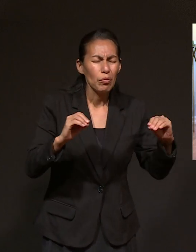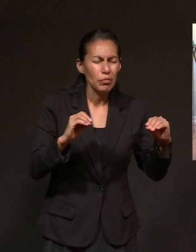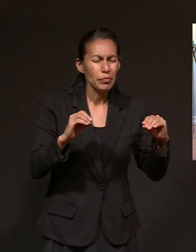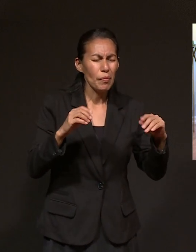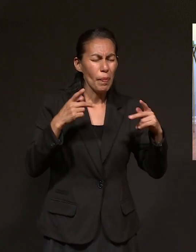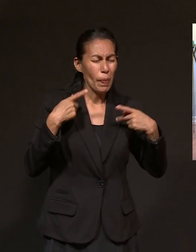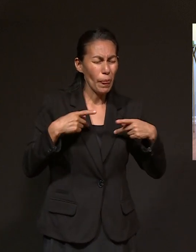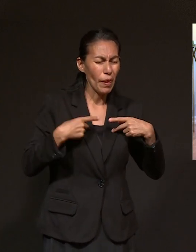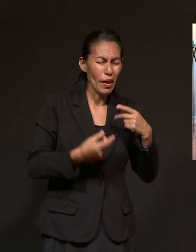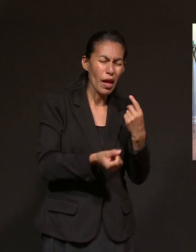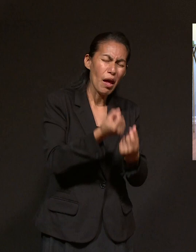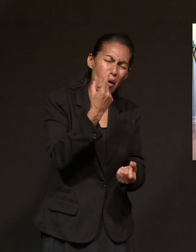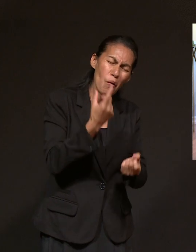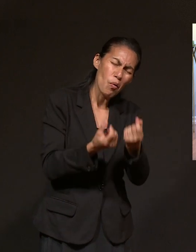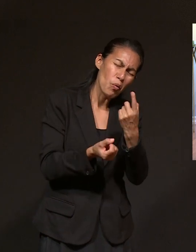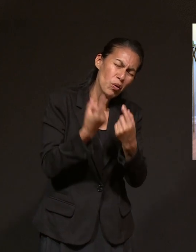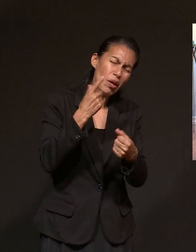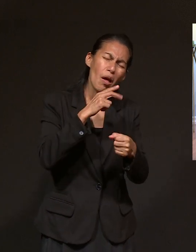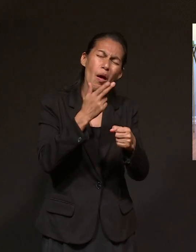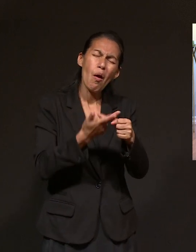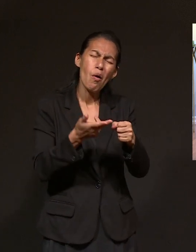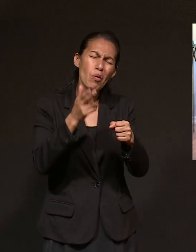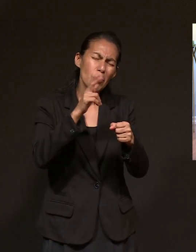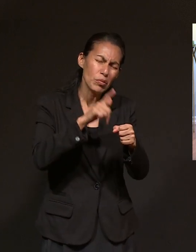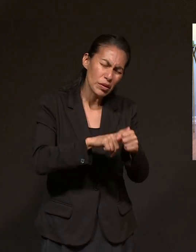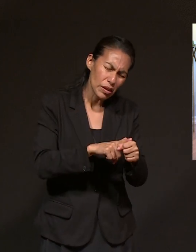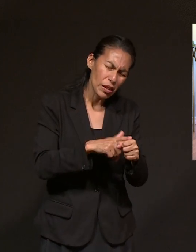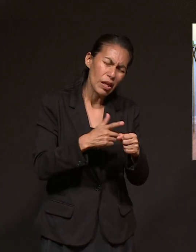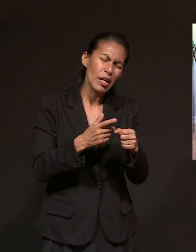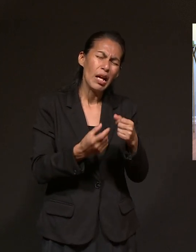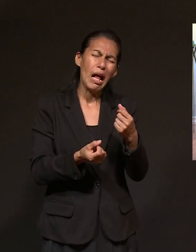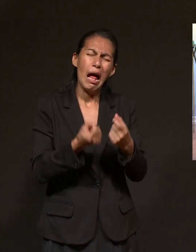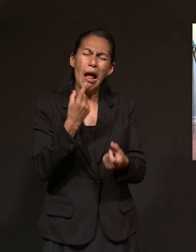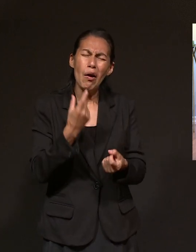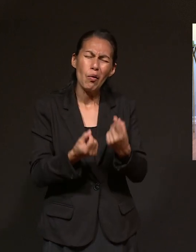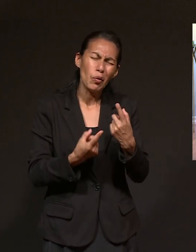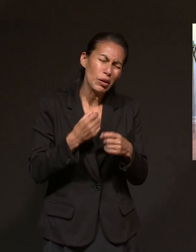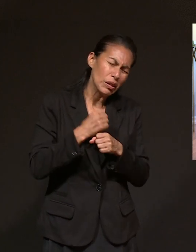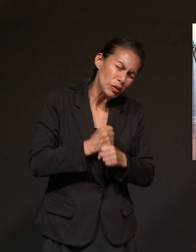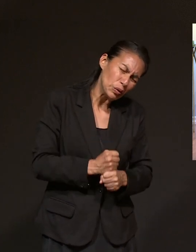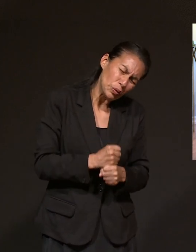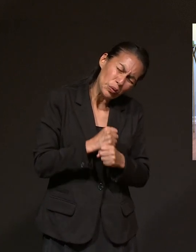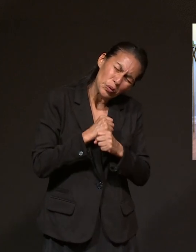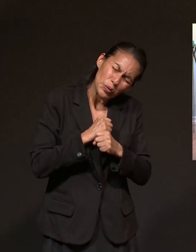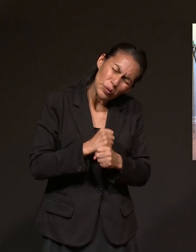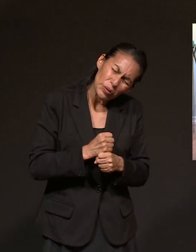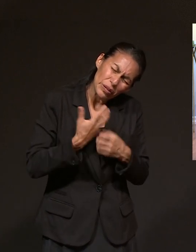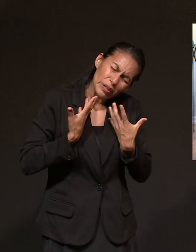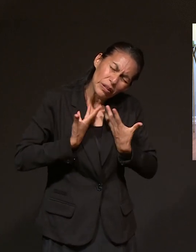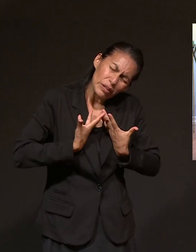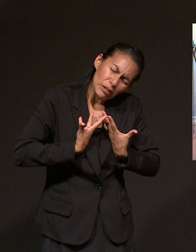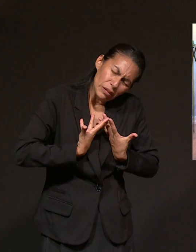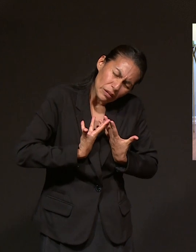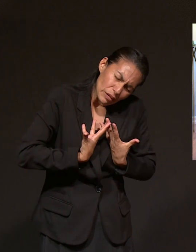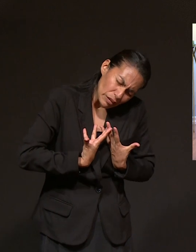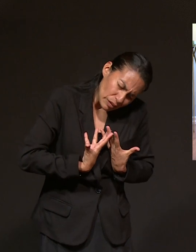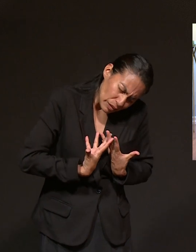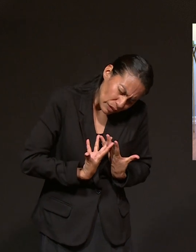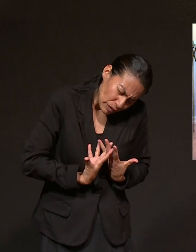Personas que están En el hospital Que están Señor Algunas en agonía